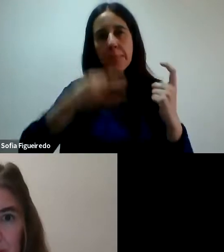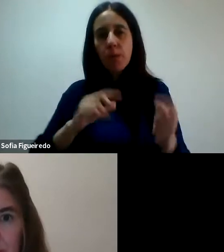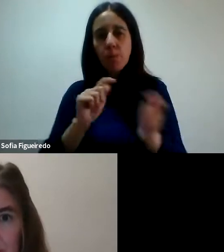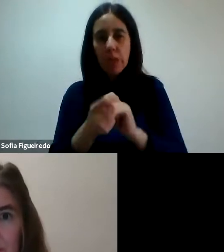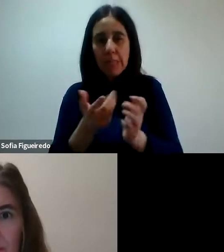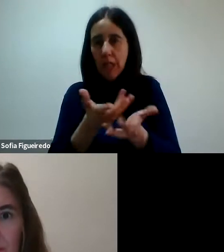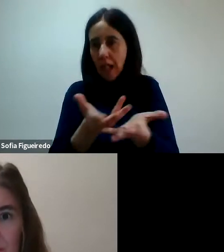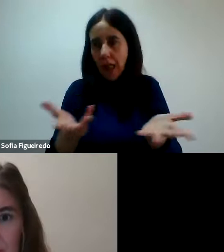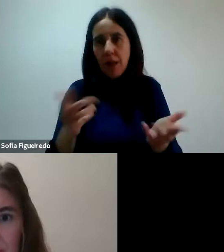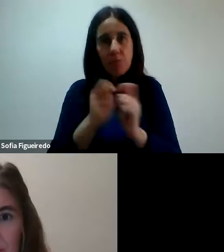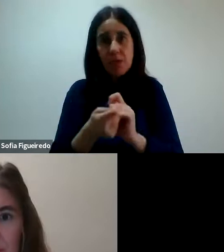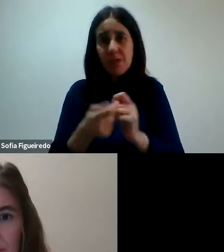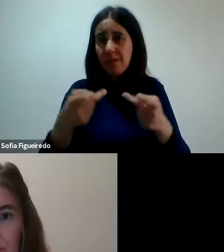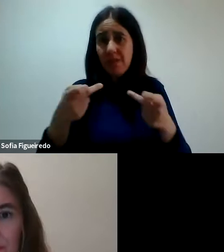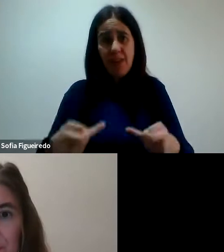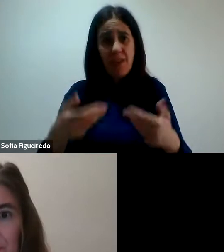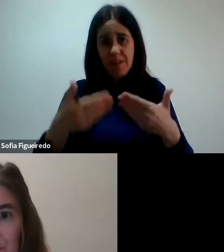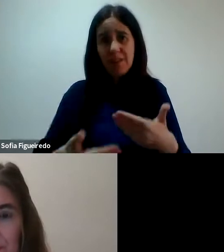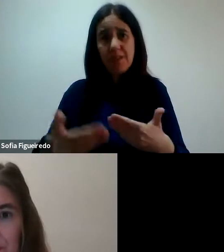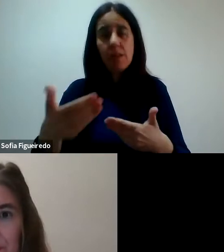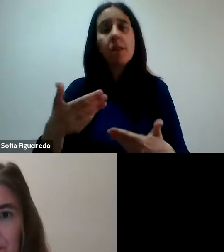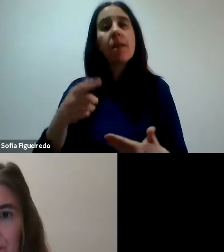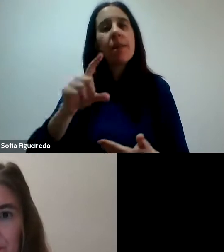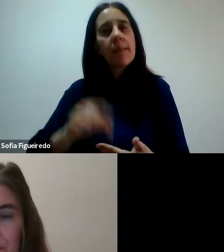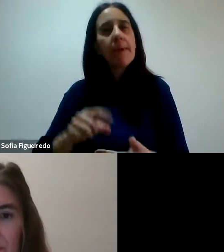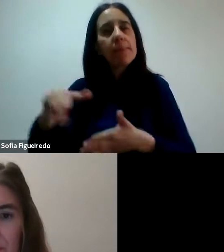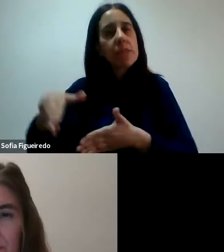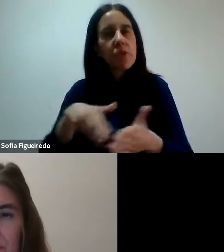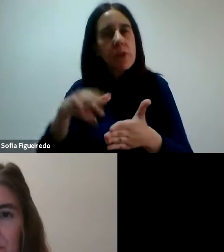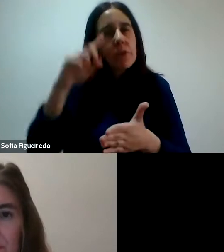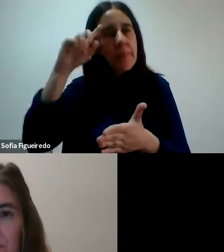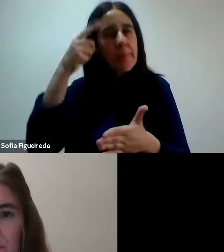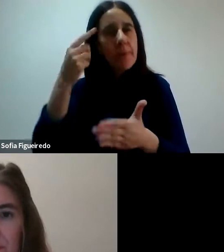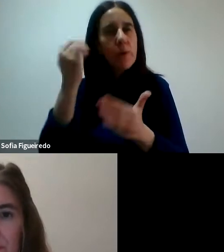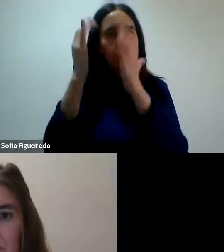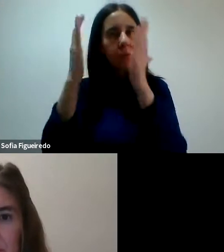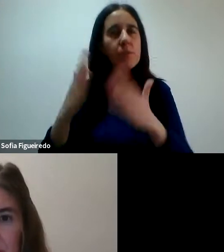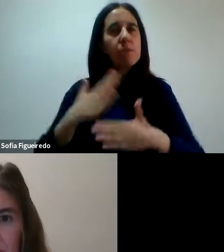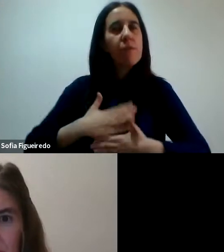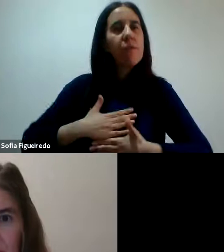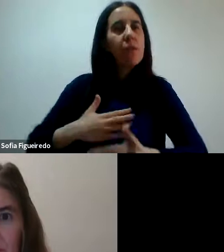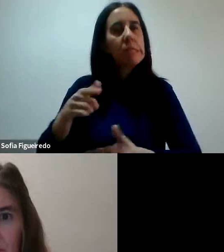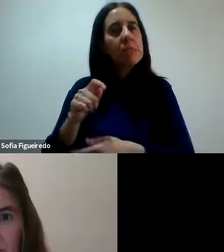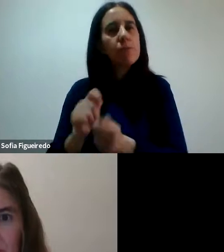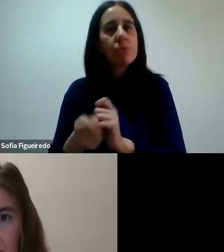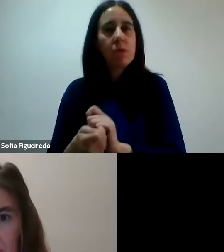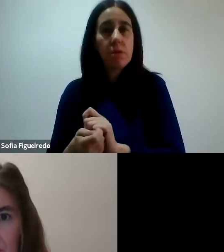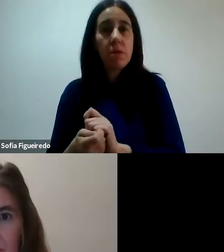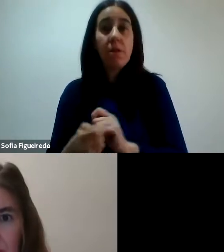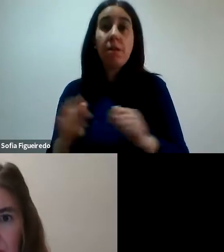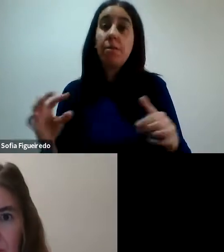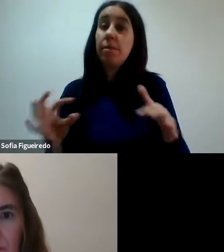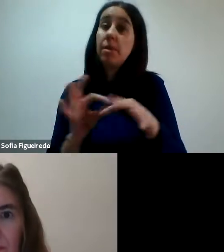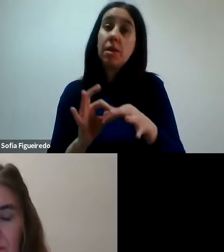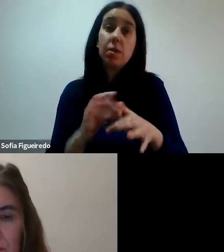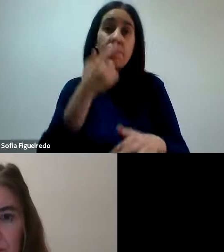aqui. E a mudança veio para ficar e, portanto, também tem que haver estrategicamente na organização vontade de haver essa mudança. Isso depois também liga-se com todas as